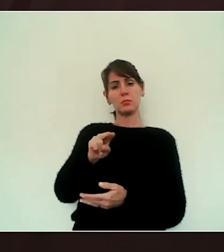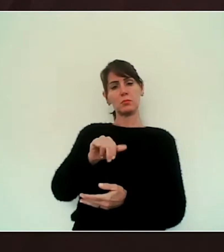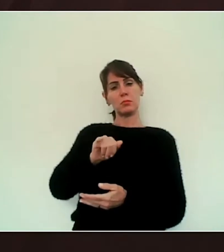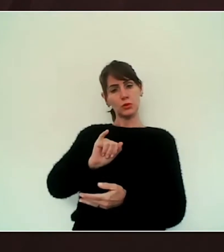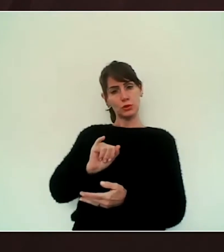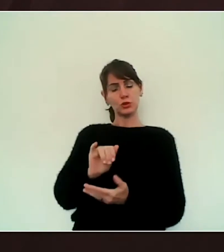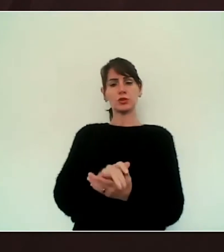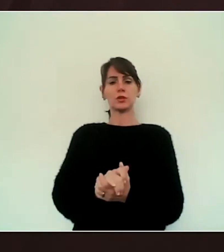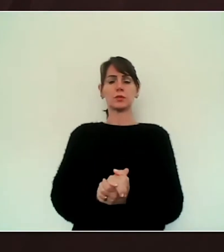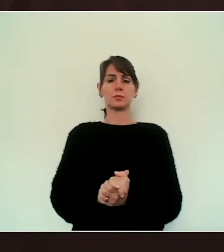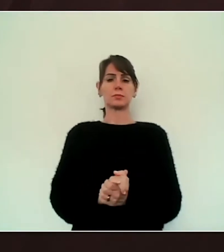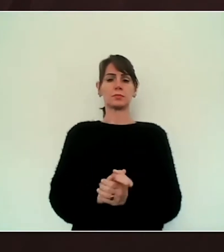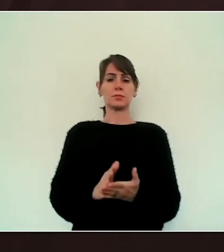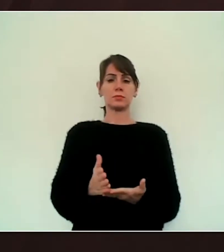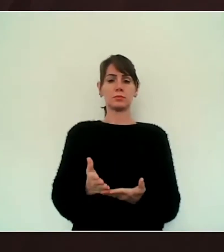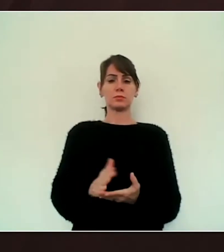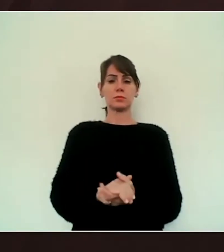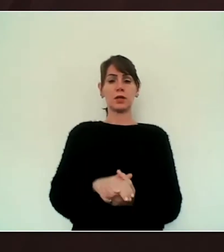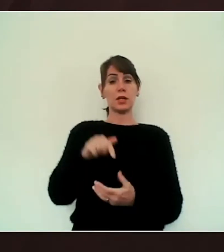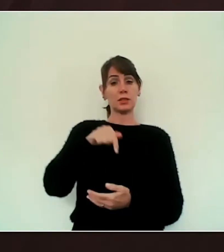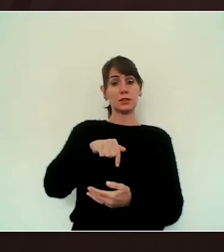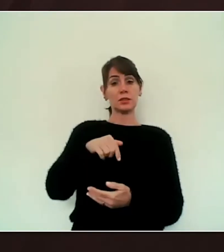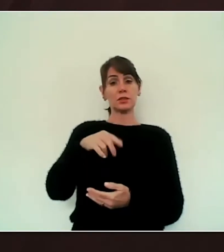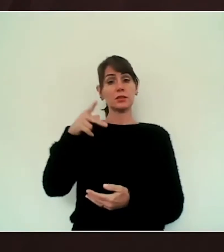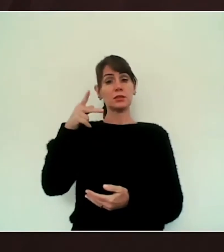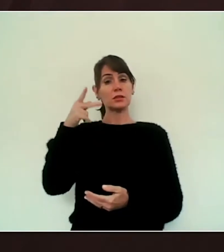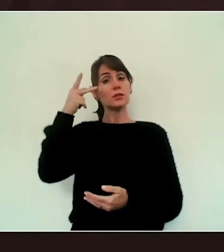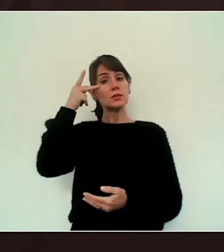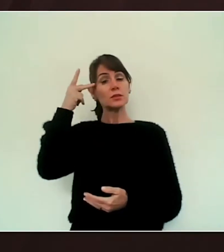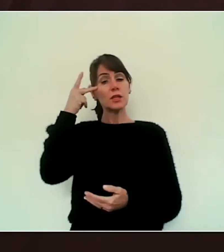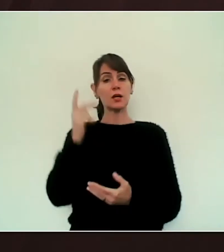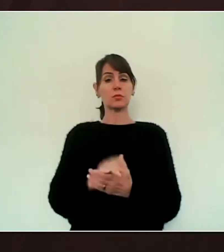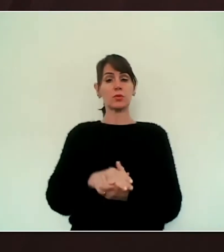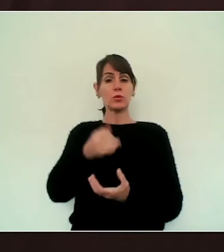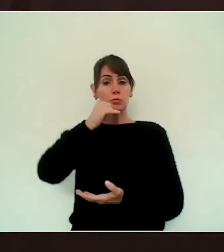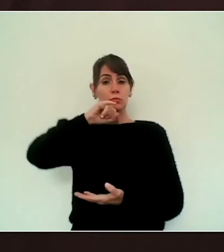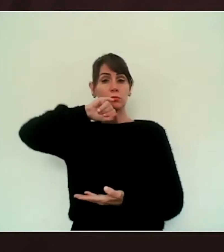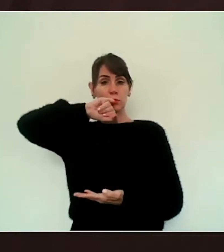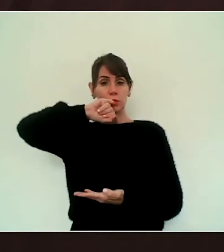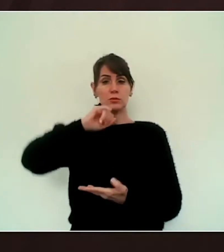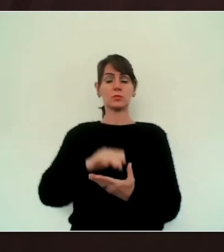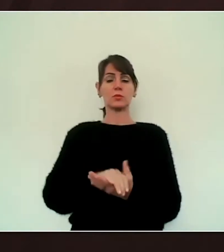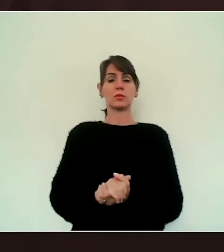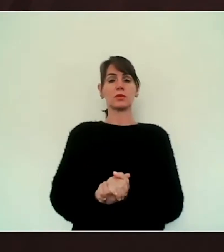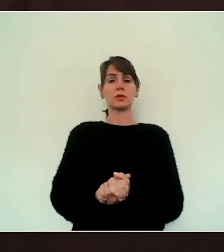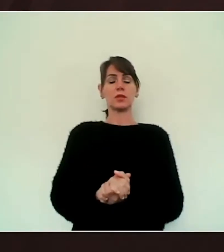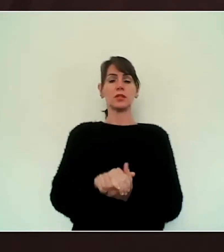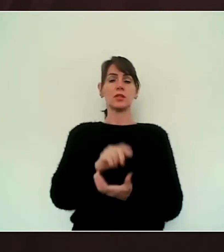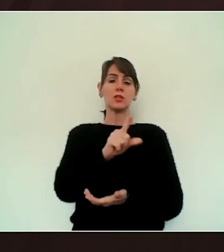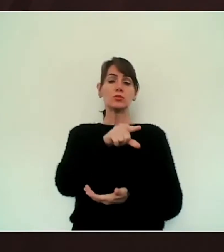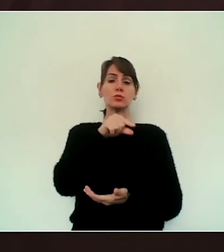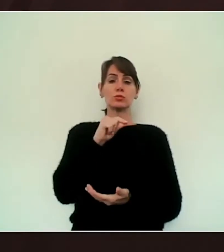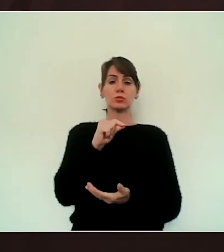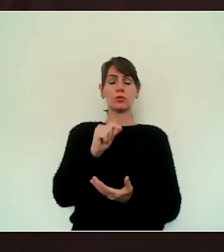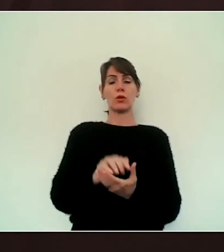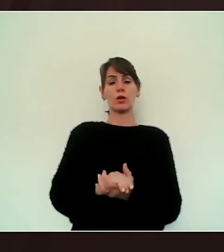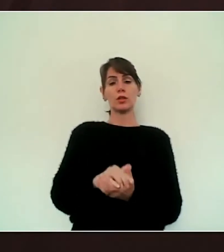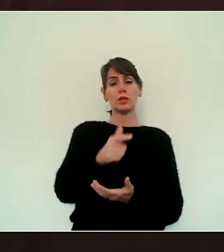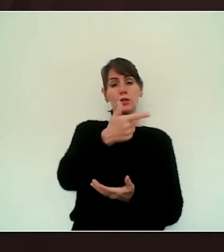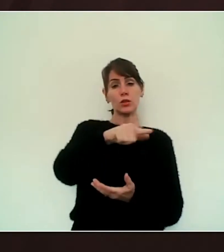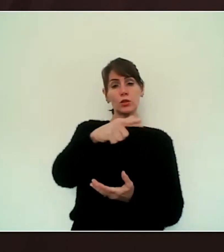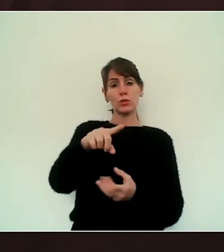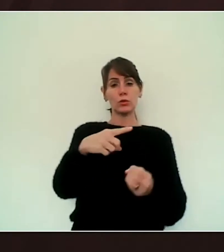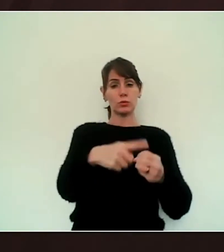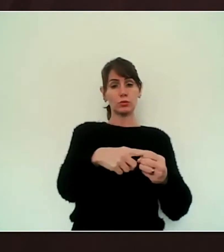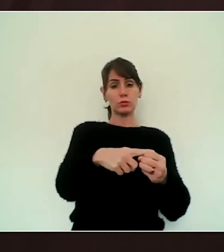o bispo da igreja em São Paulo se vê no direito de nomear bispos nessas igrejas.